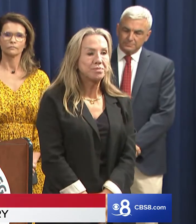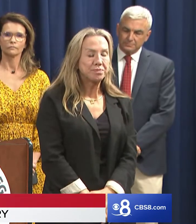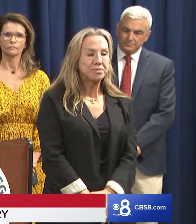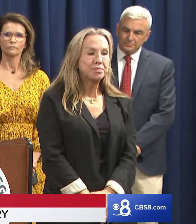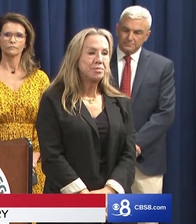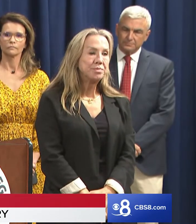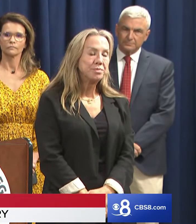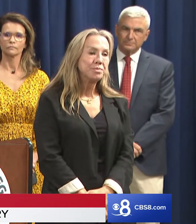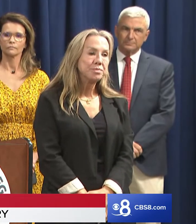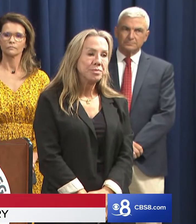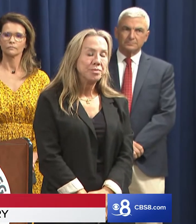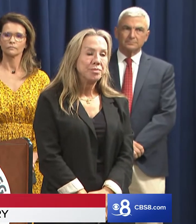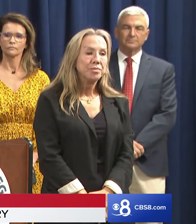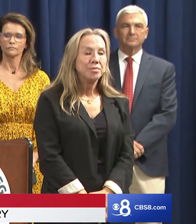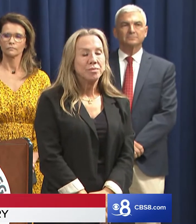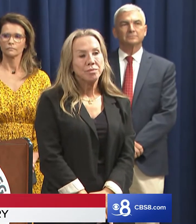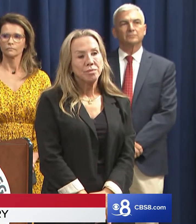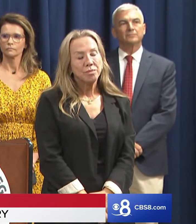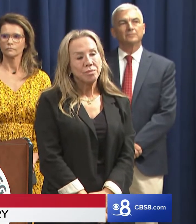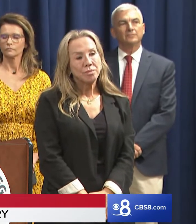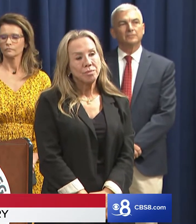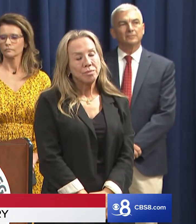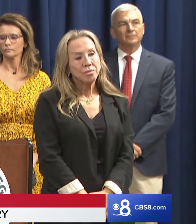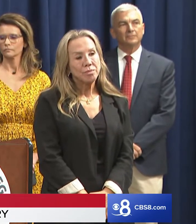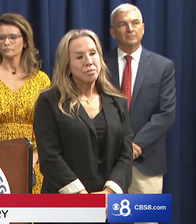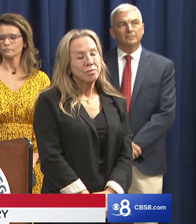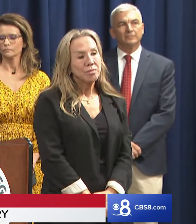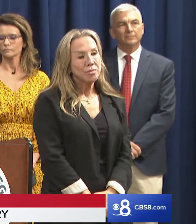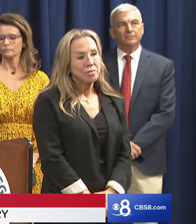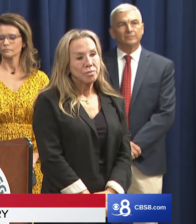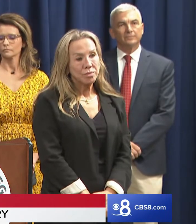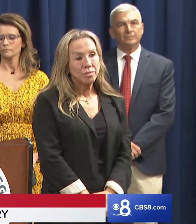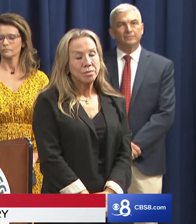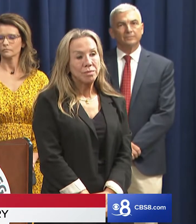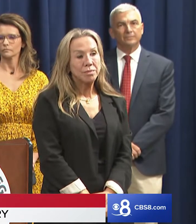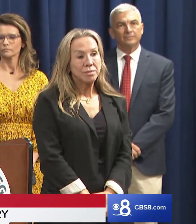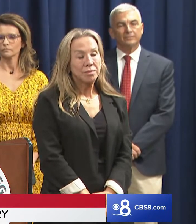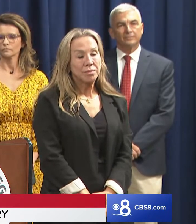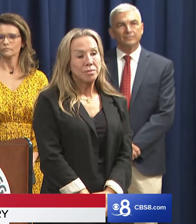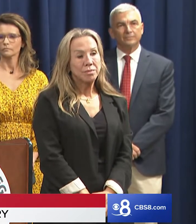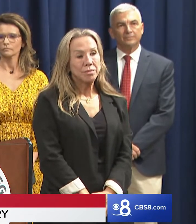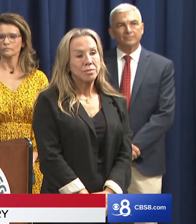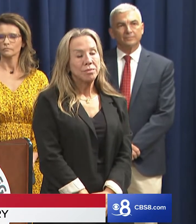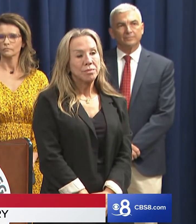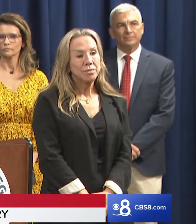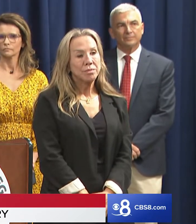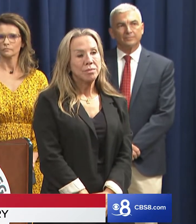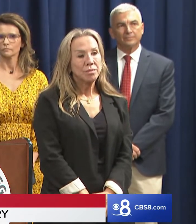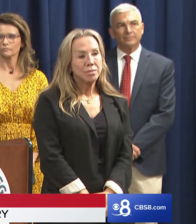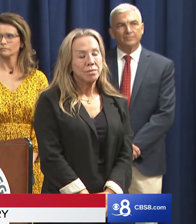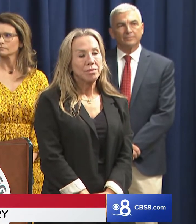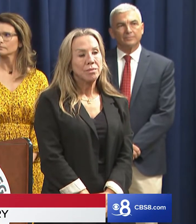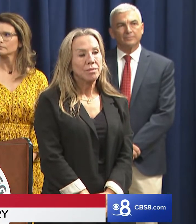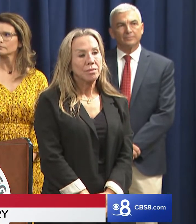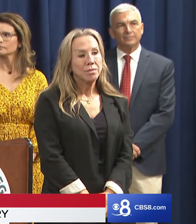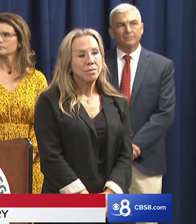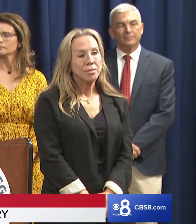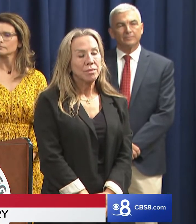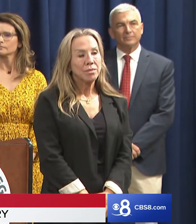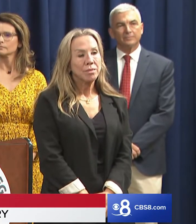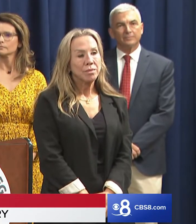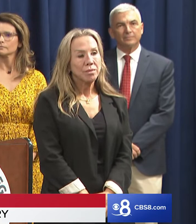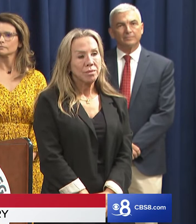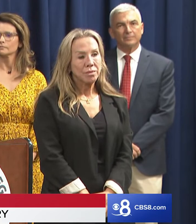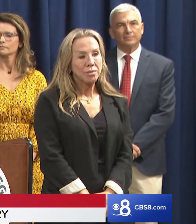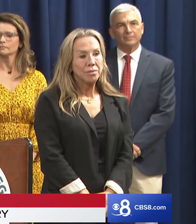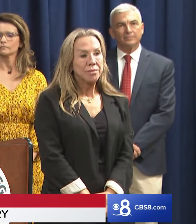la comunidad de Nestor y diferentes áreas de la comunidad de Chula Vista. Así que, por favor, les pedimos a todas las personas